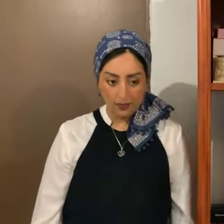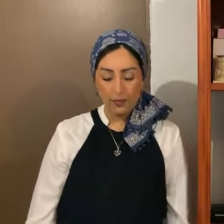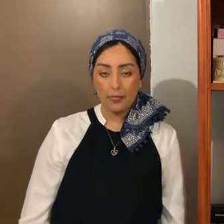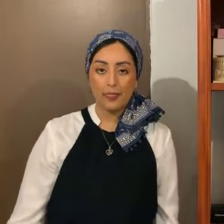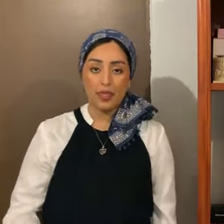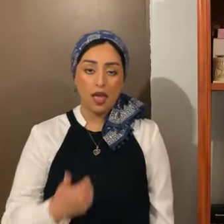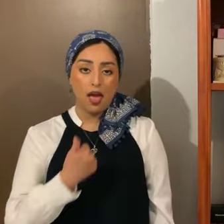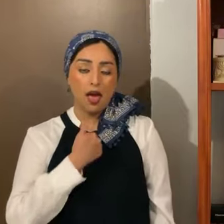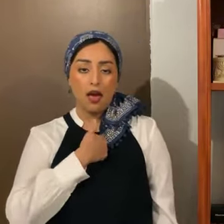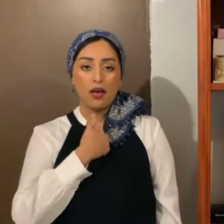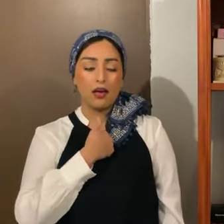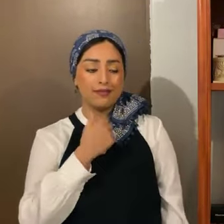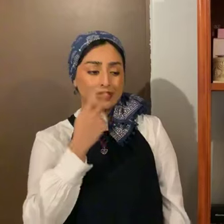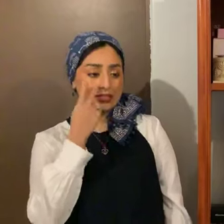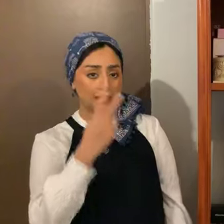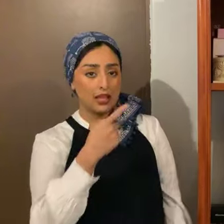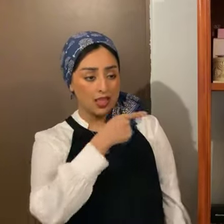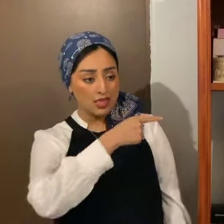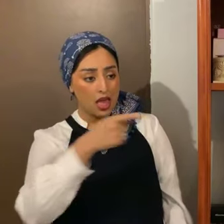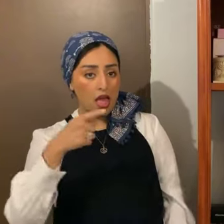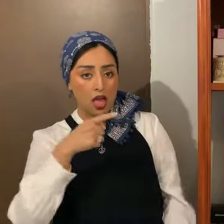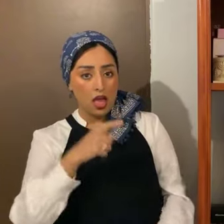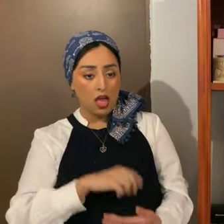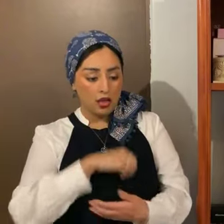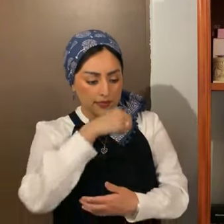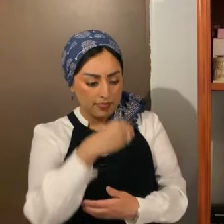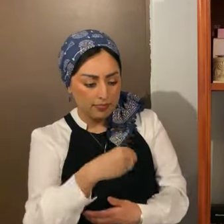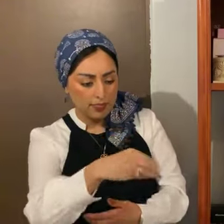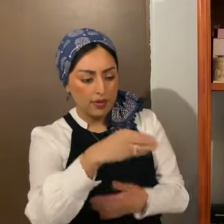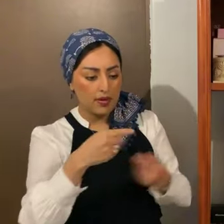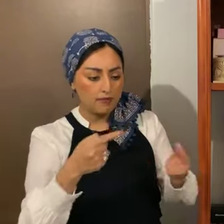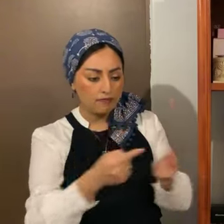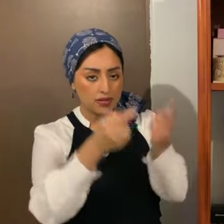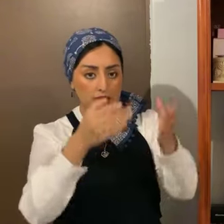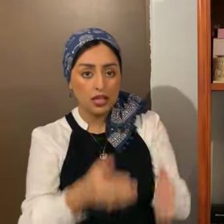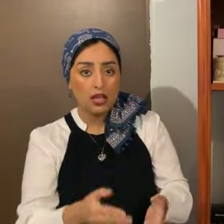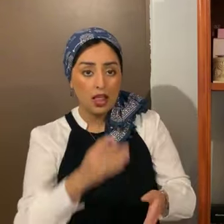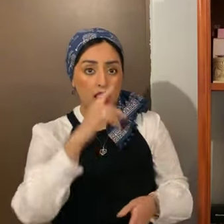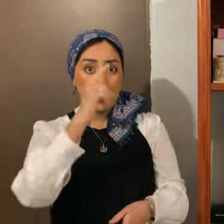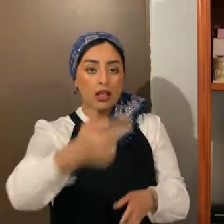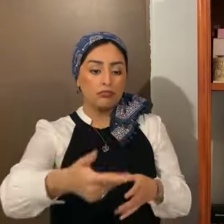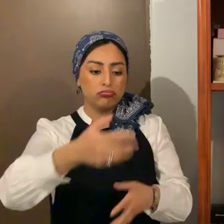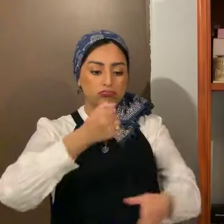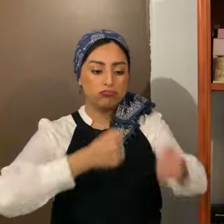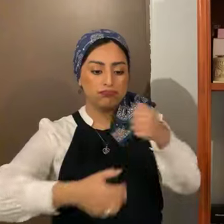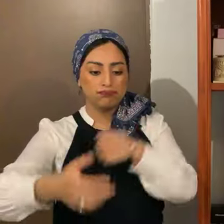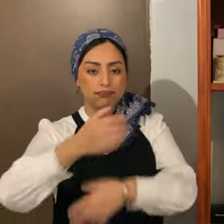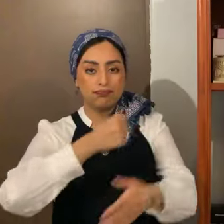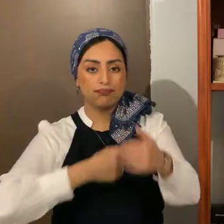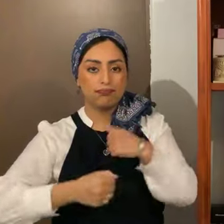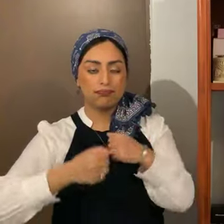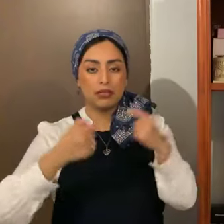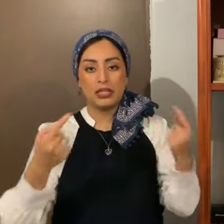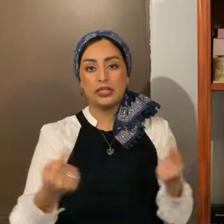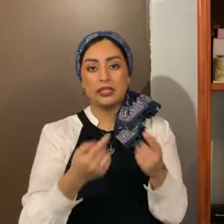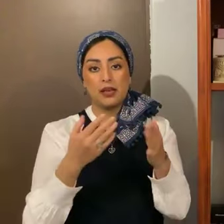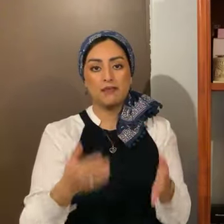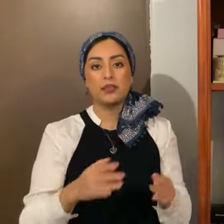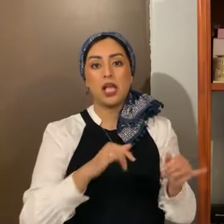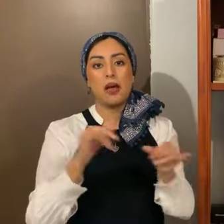he visto, los que harán iniquidad y siembran injuria, la siega. Tremendo,